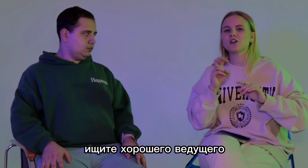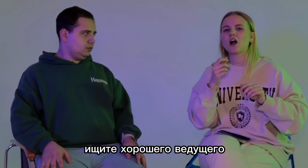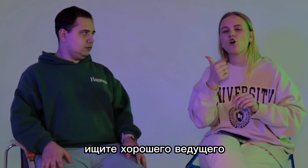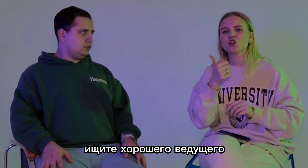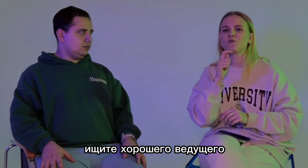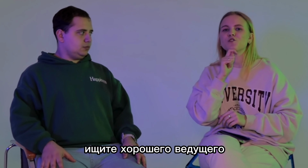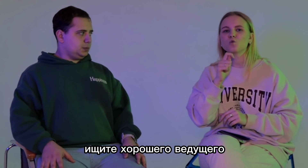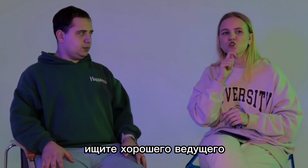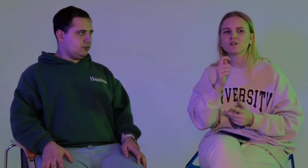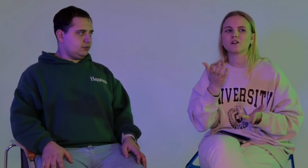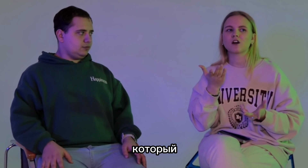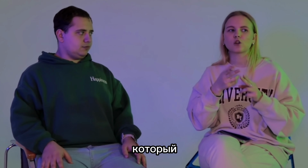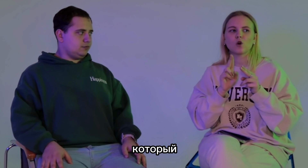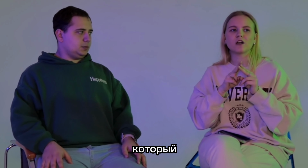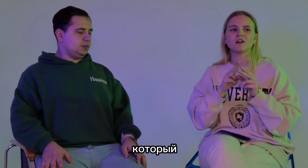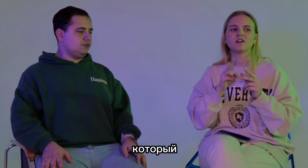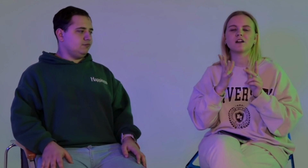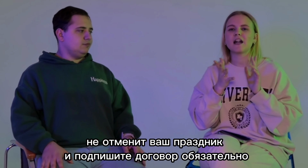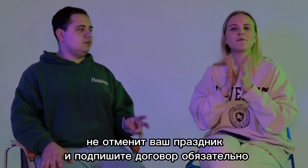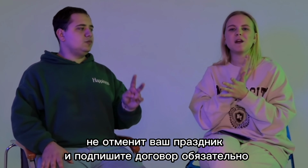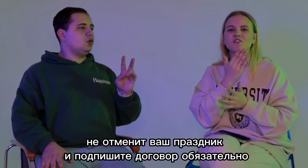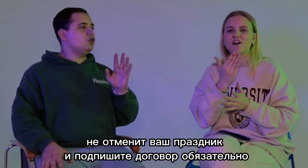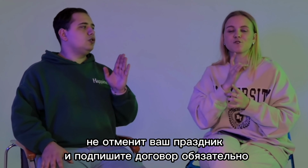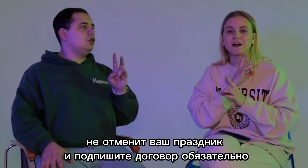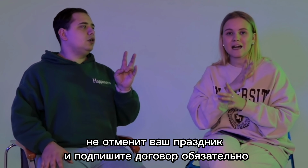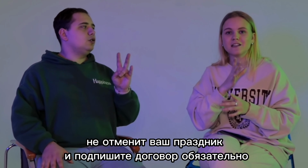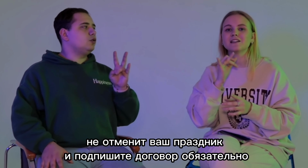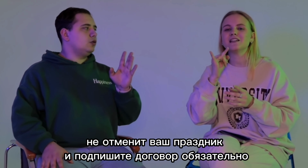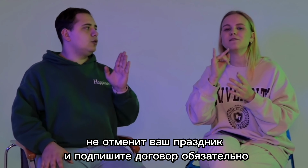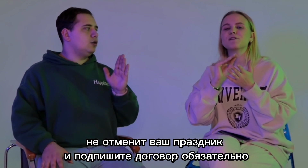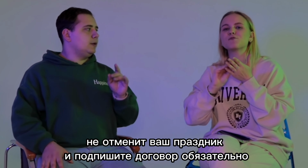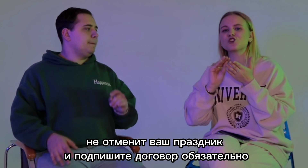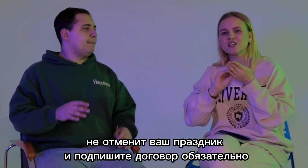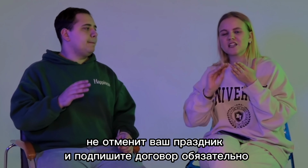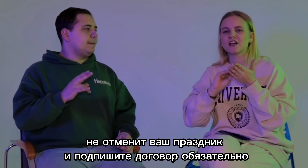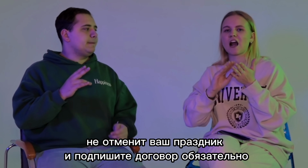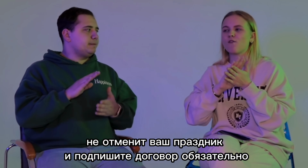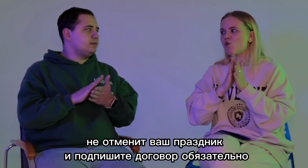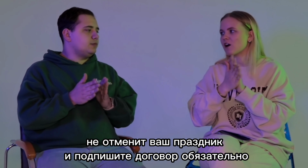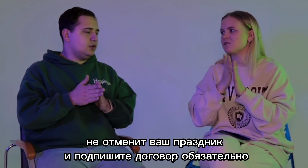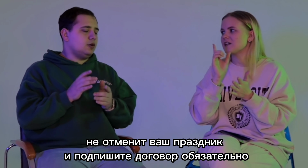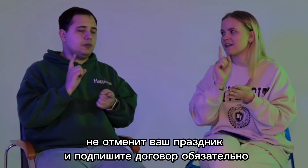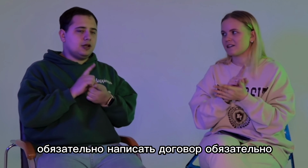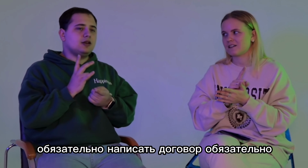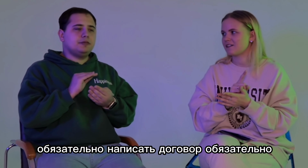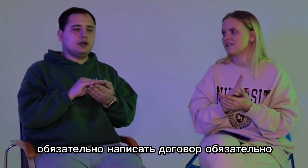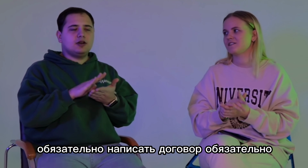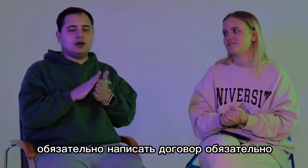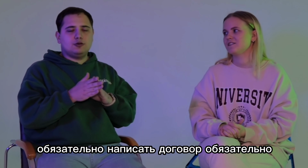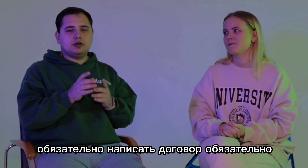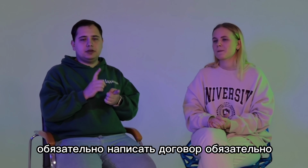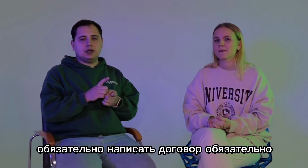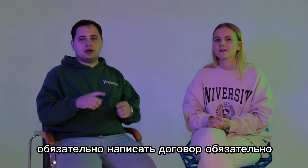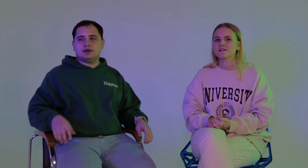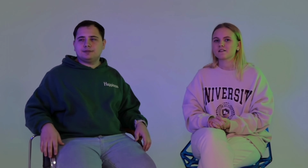Ищите хорошего ведущего, который напишет ваш праздник и подпишите договор обязательно. Написать договор обязательно.